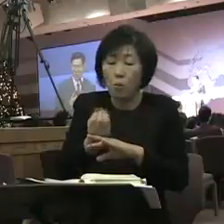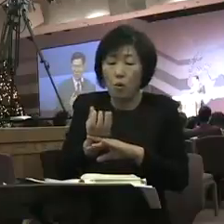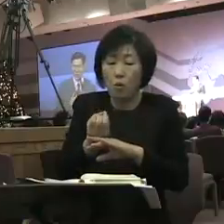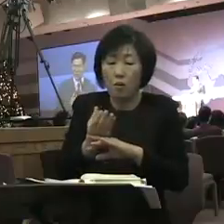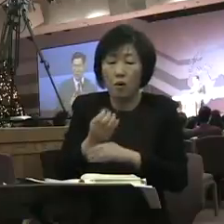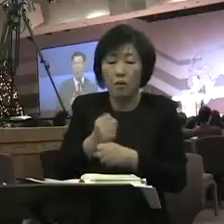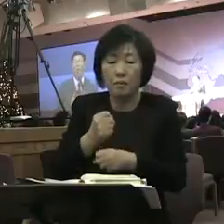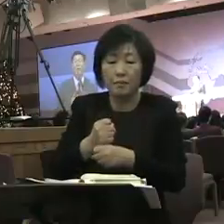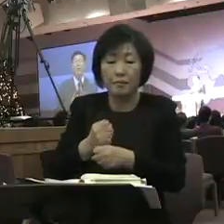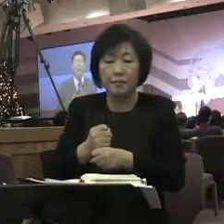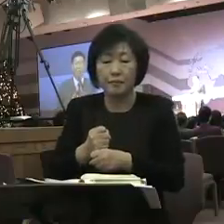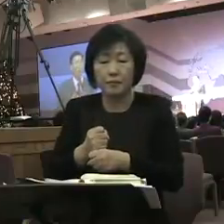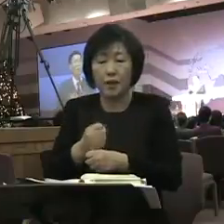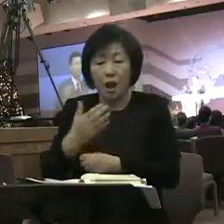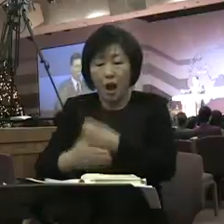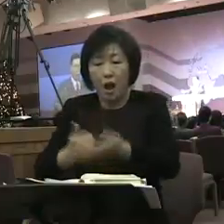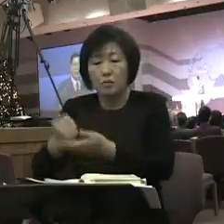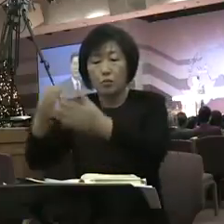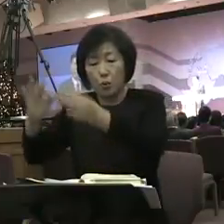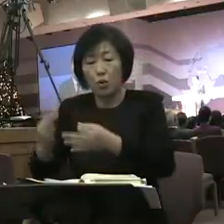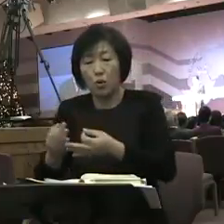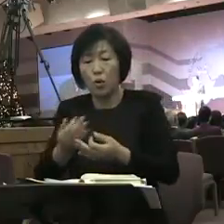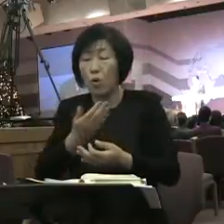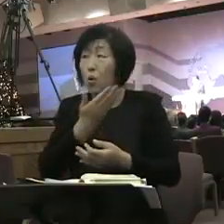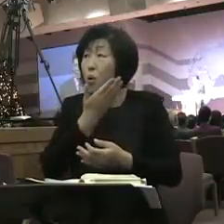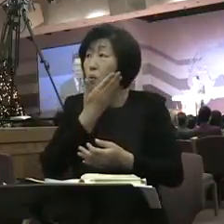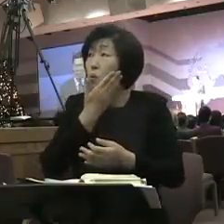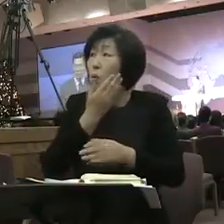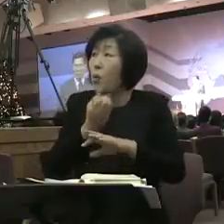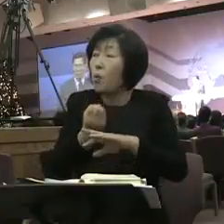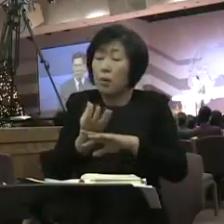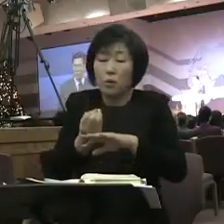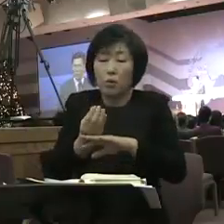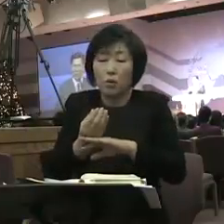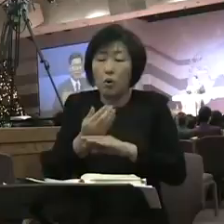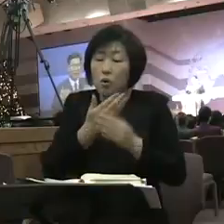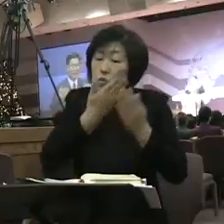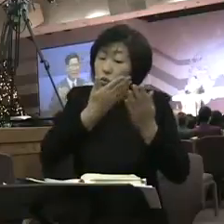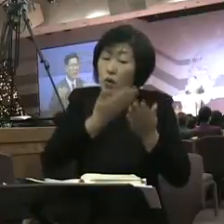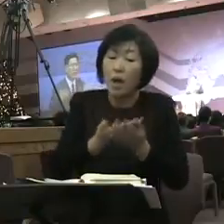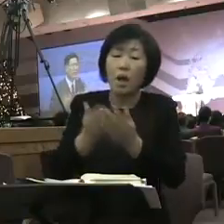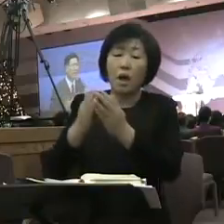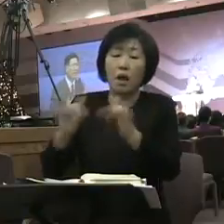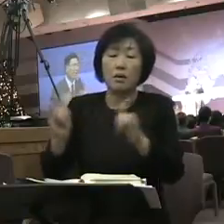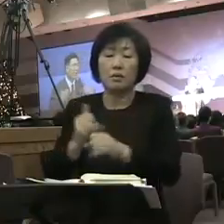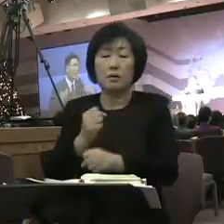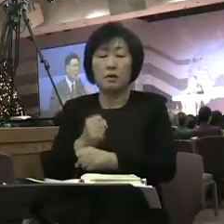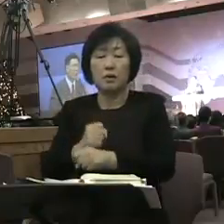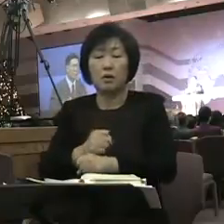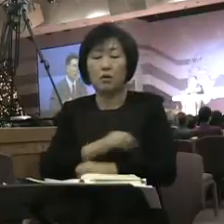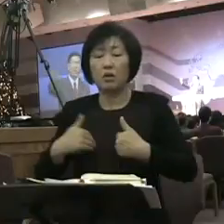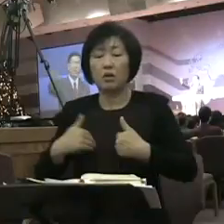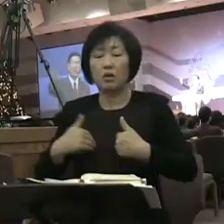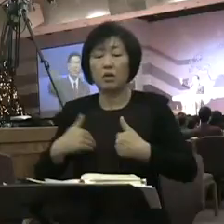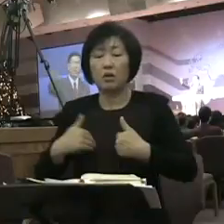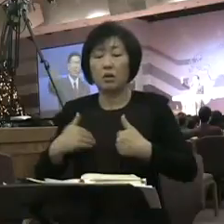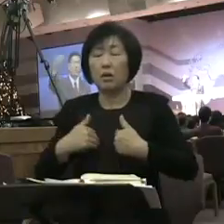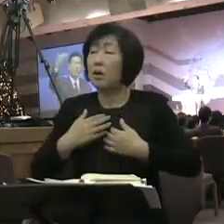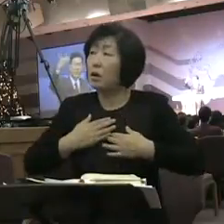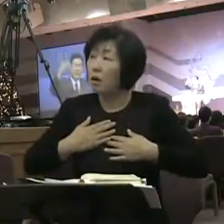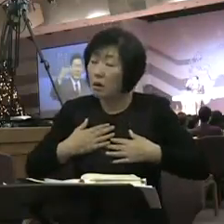하나님이 보시기에 그렇게 보배롭고 존귀한 사람들입니까? 우리의 연약함에도